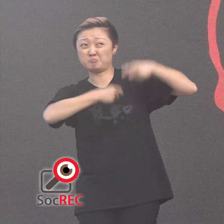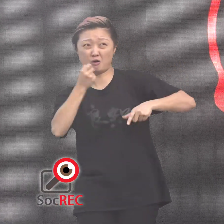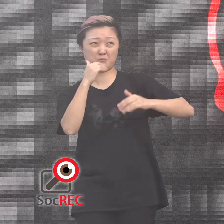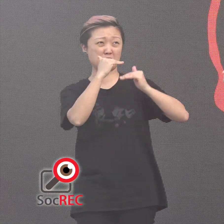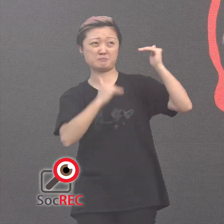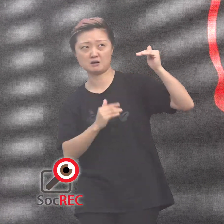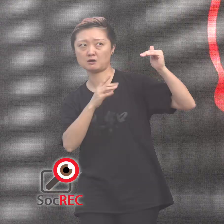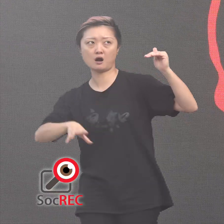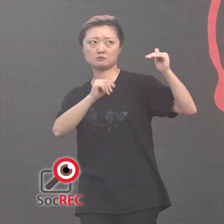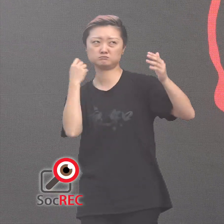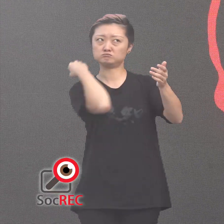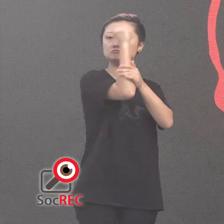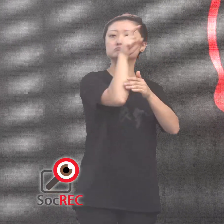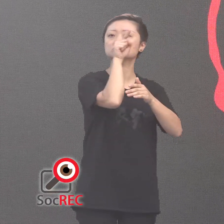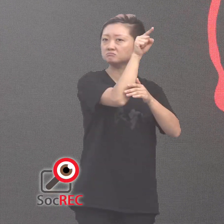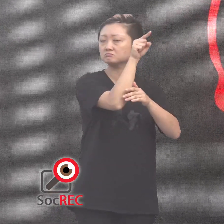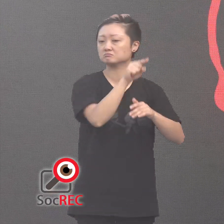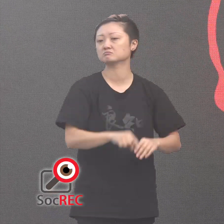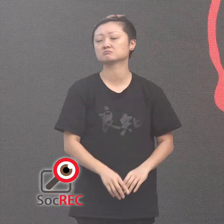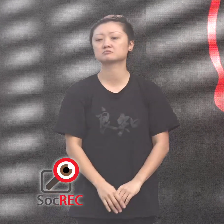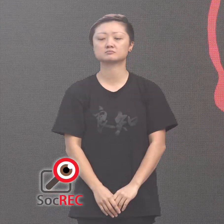傀儡的临终政权的命。